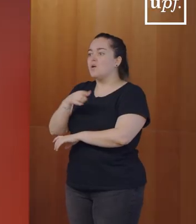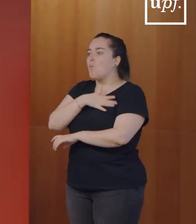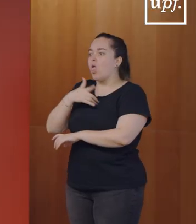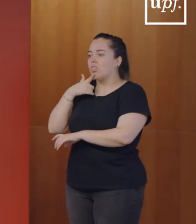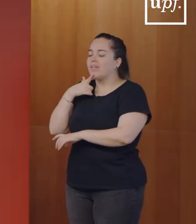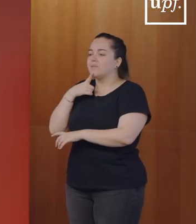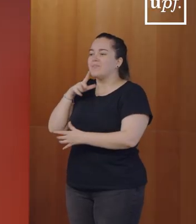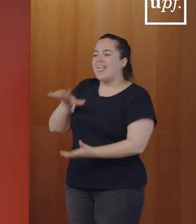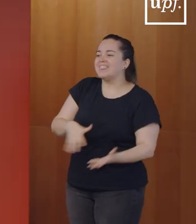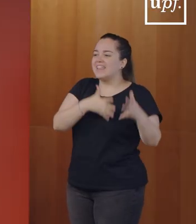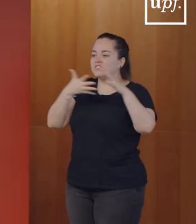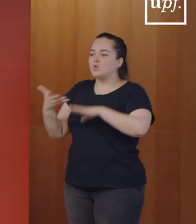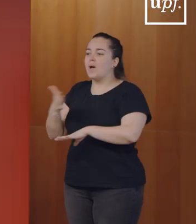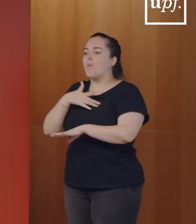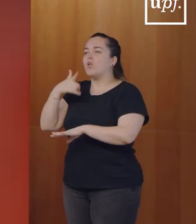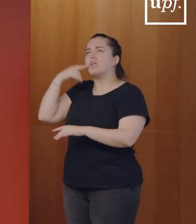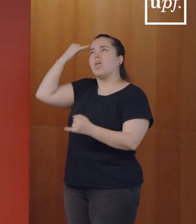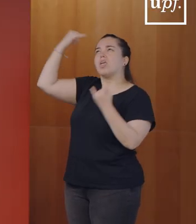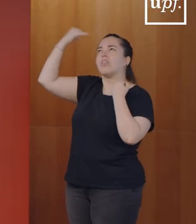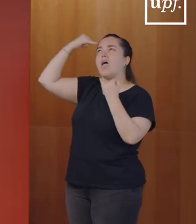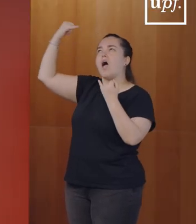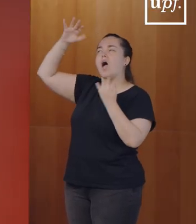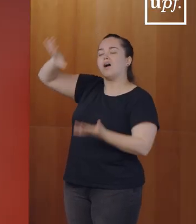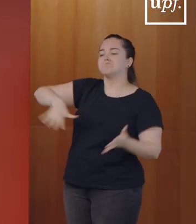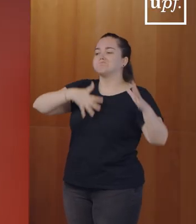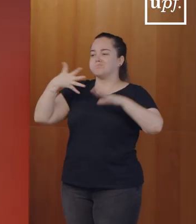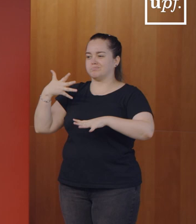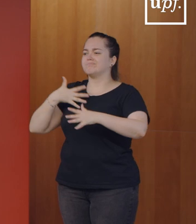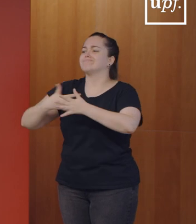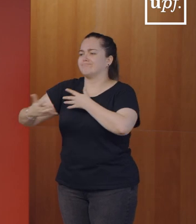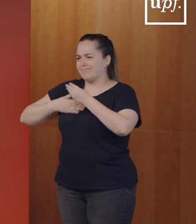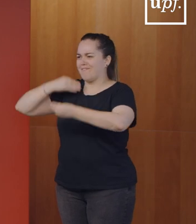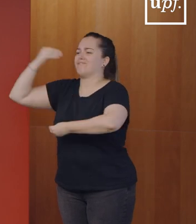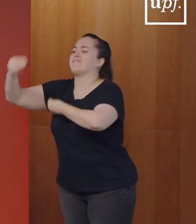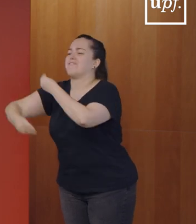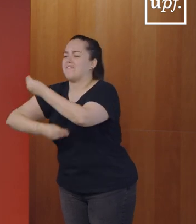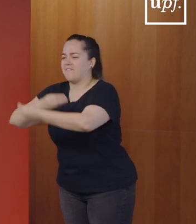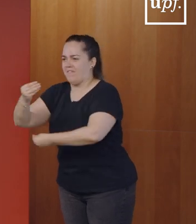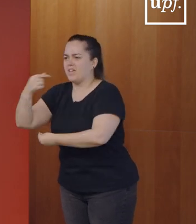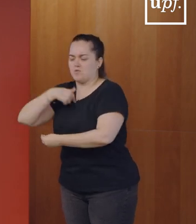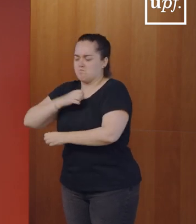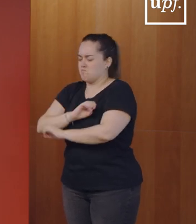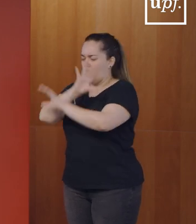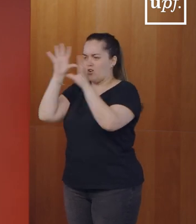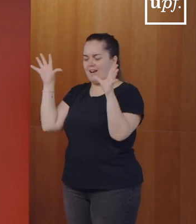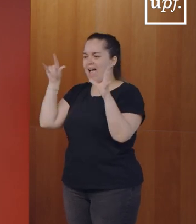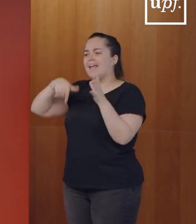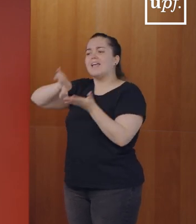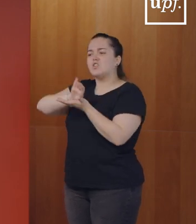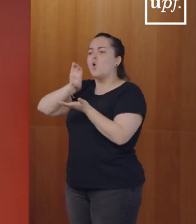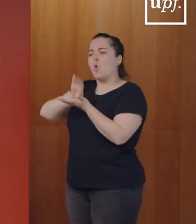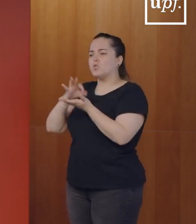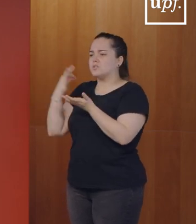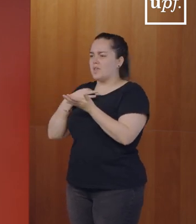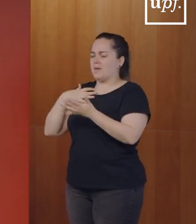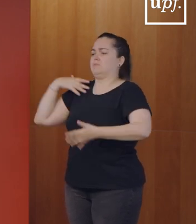Transformar és passar de les idees als fets. I tinc clar que aquest curs toca donar embranzida i ordenar el projecte de benestar planetari i tot